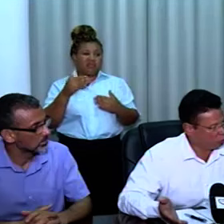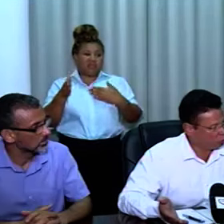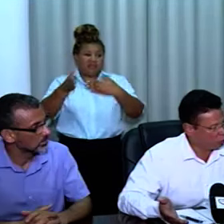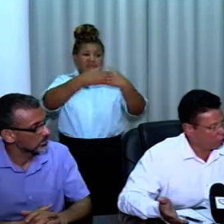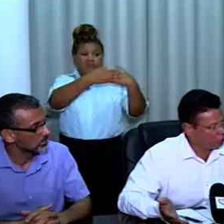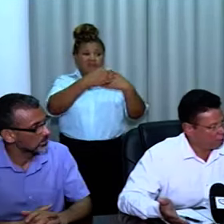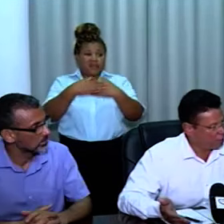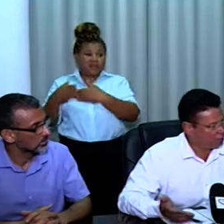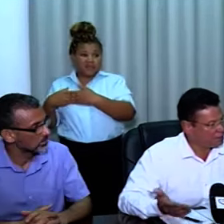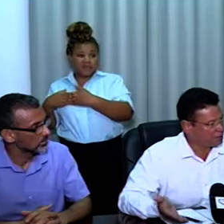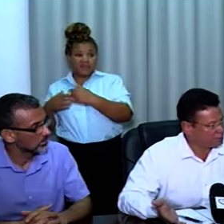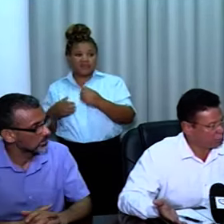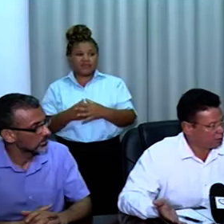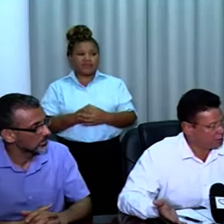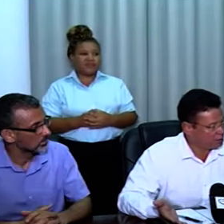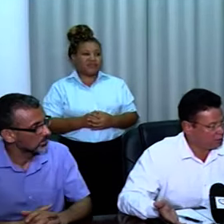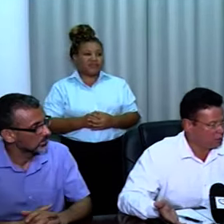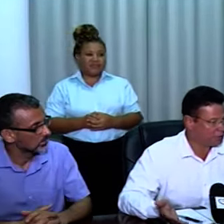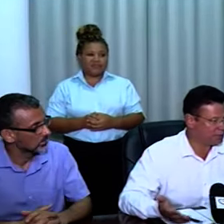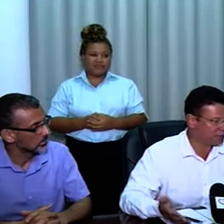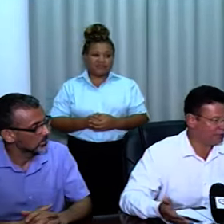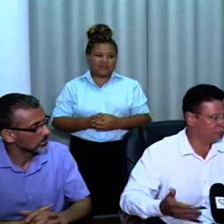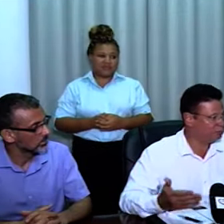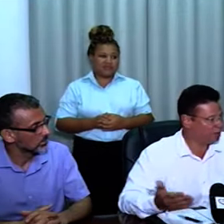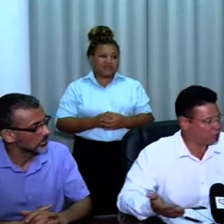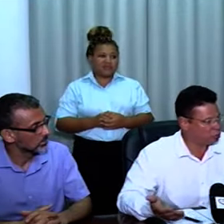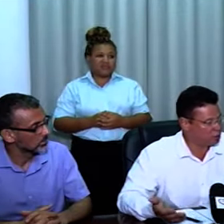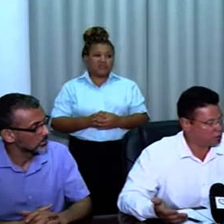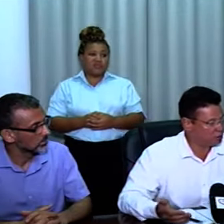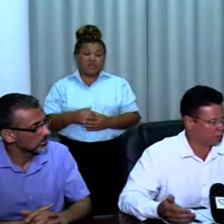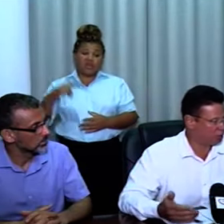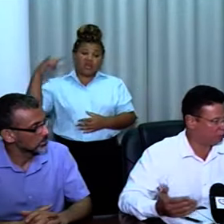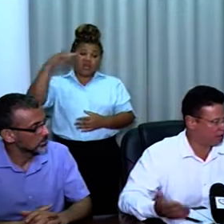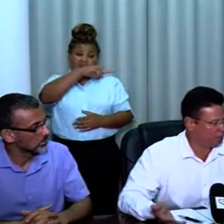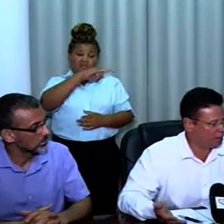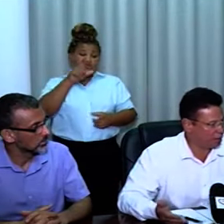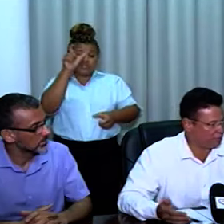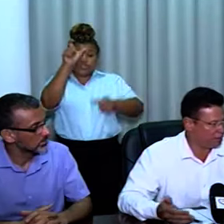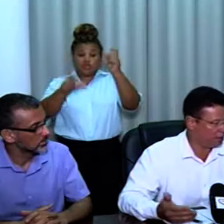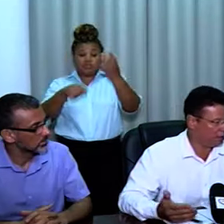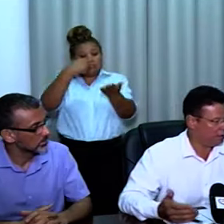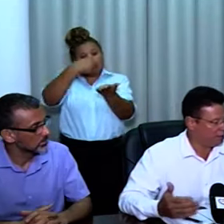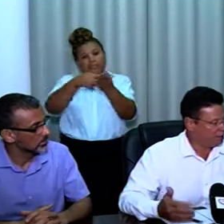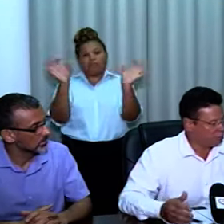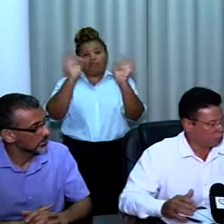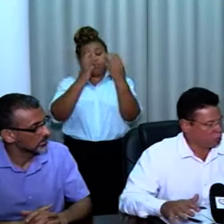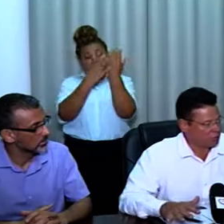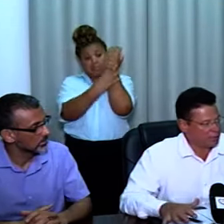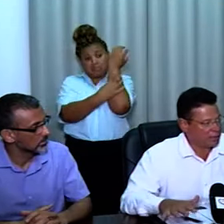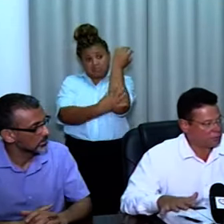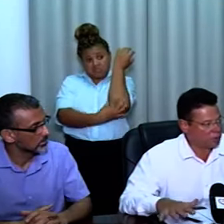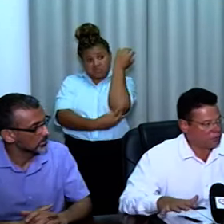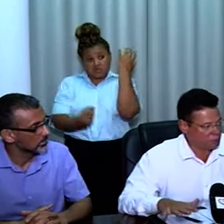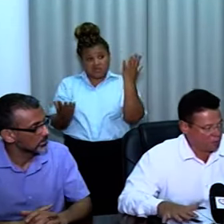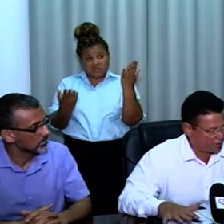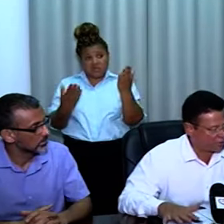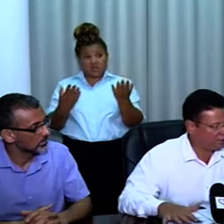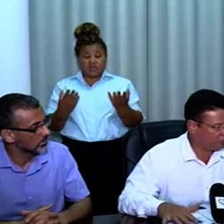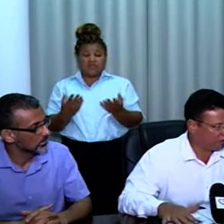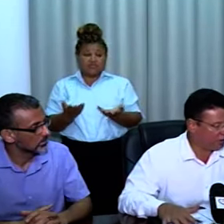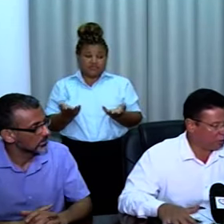sont là, bon business hôtel ici, bon business qu'on a pour faire avec le tourisme, pour nous fermer, travailler. Sur le besoin, il y a des décisions qui